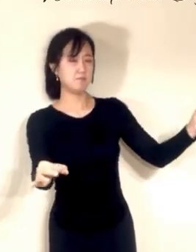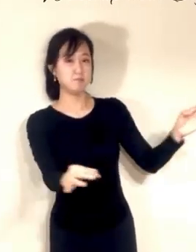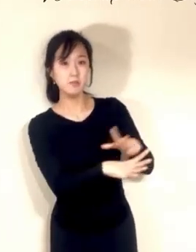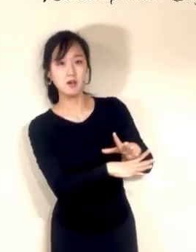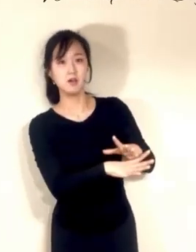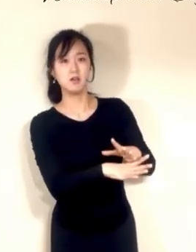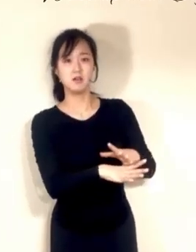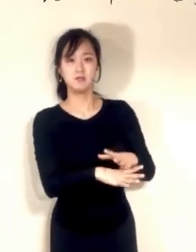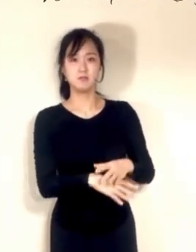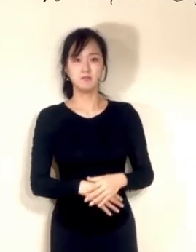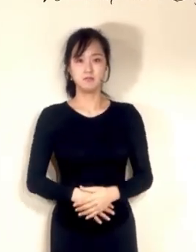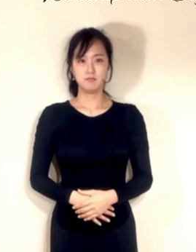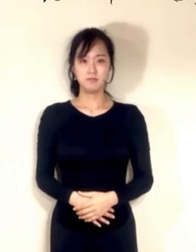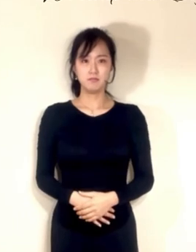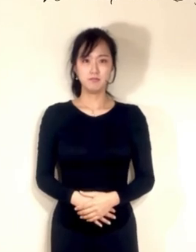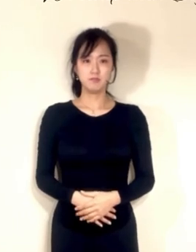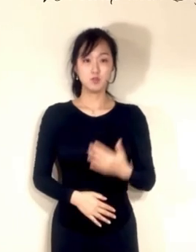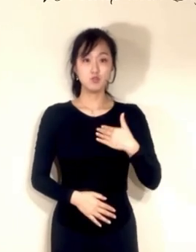사라지게 될 것들입니다.